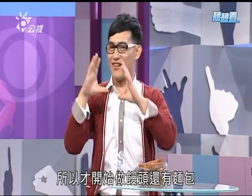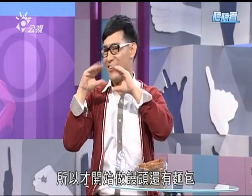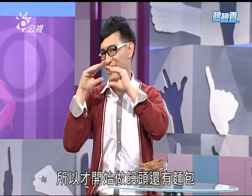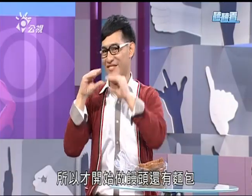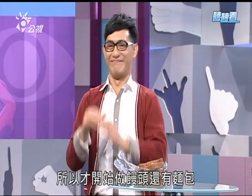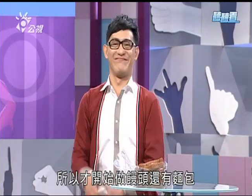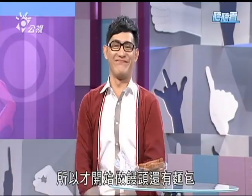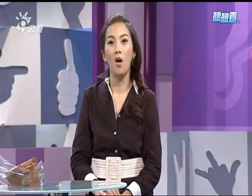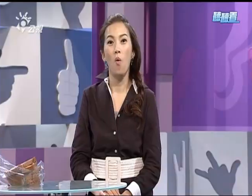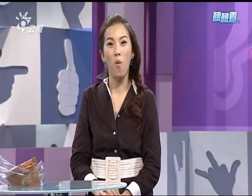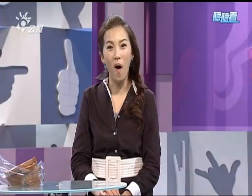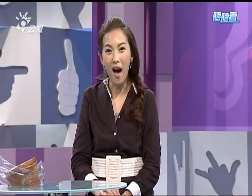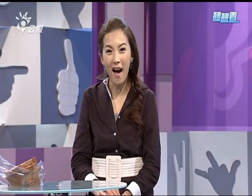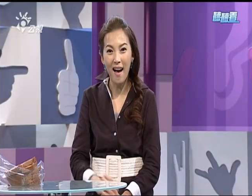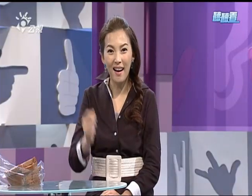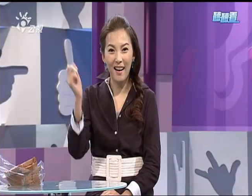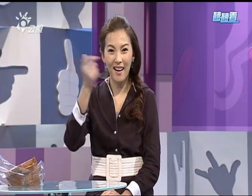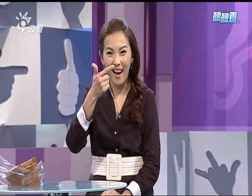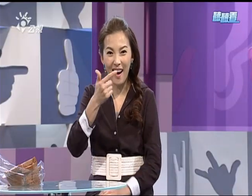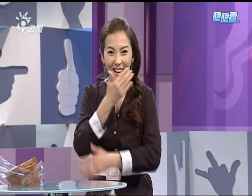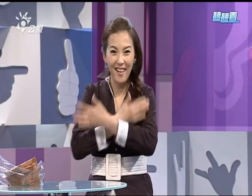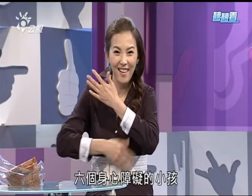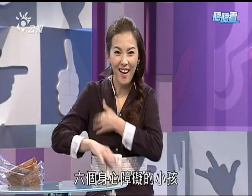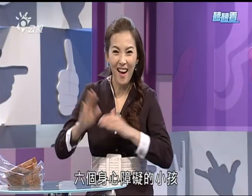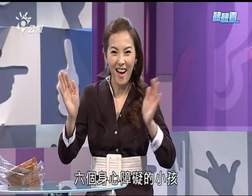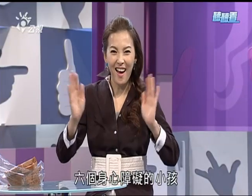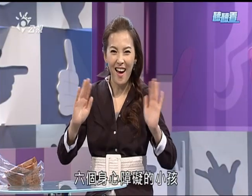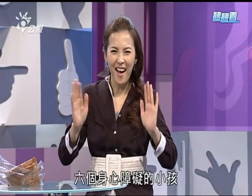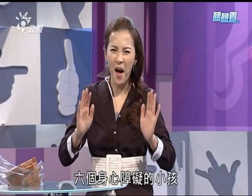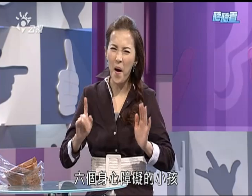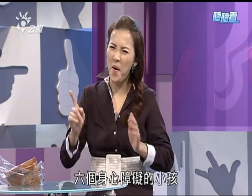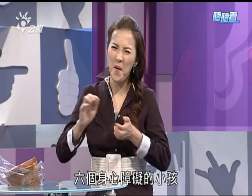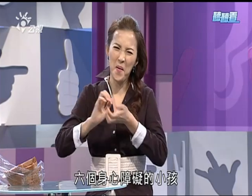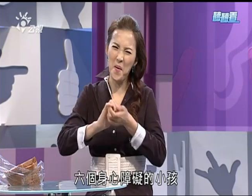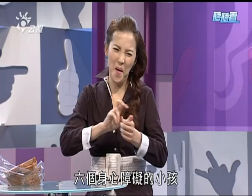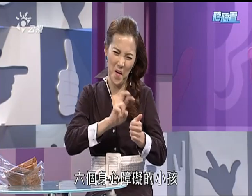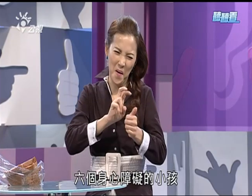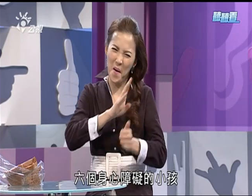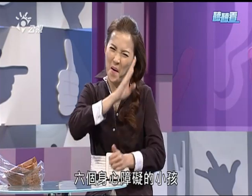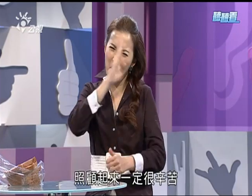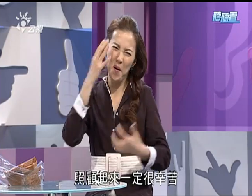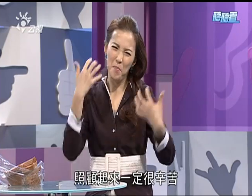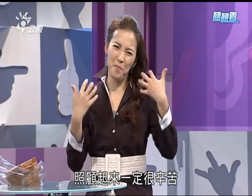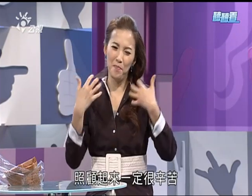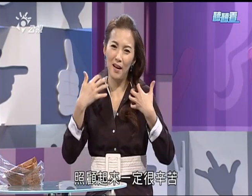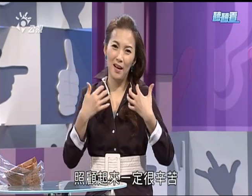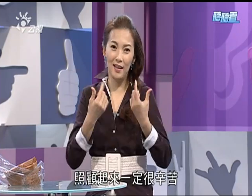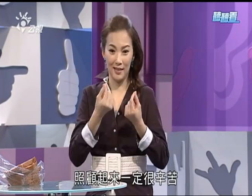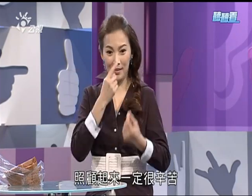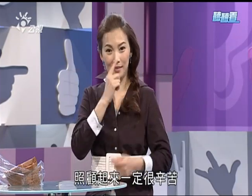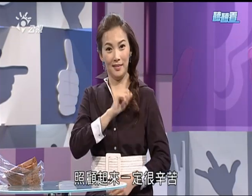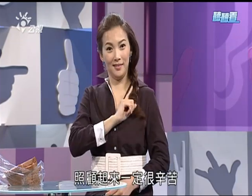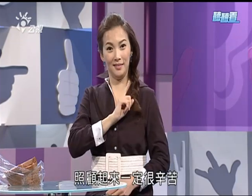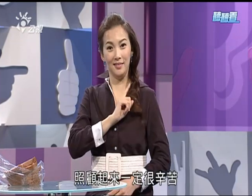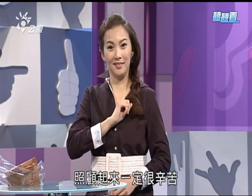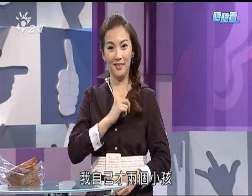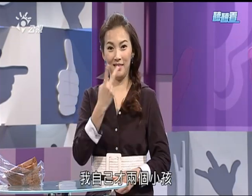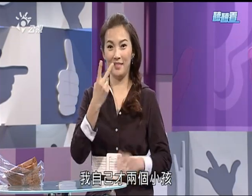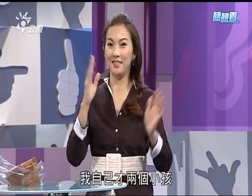面包。 哇，6个身心障碍的小孩照顾起来一定很辛苦，我自己啊